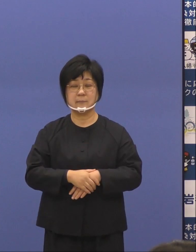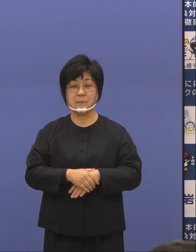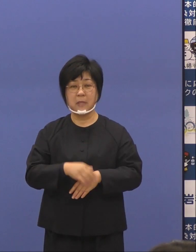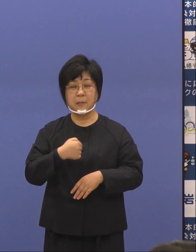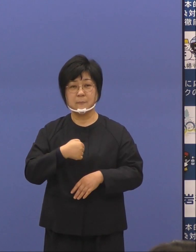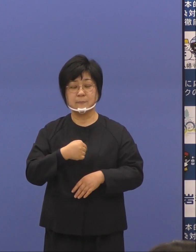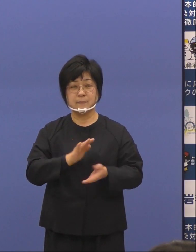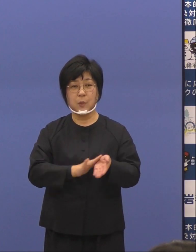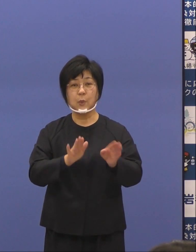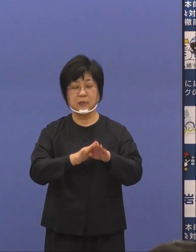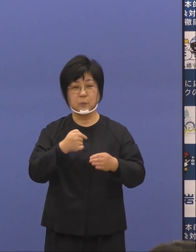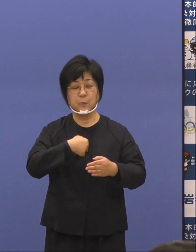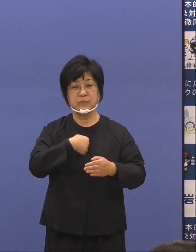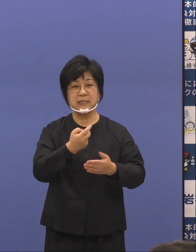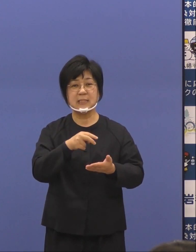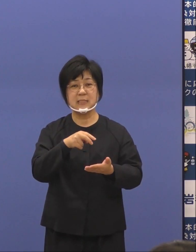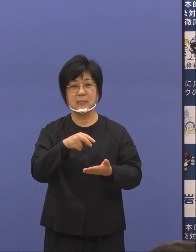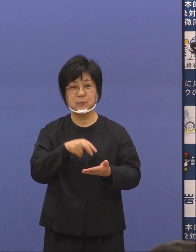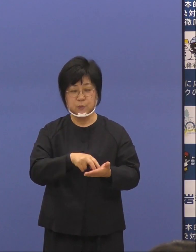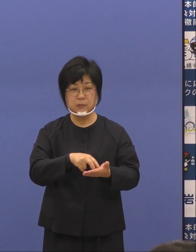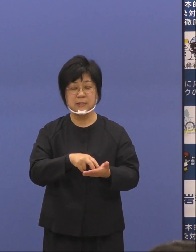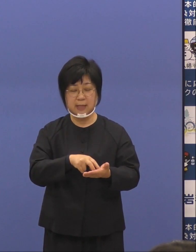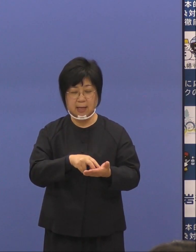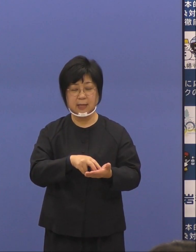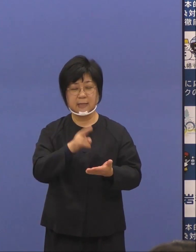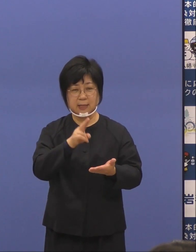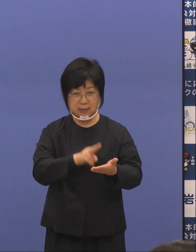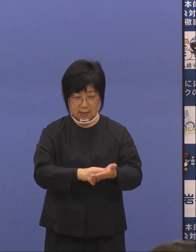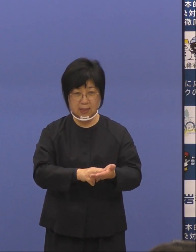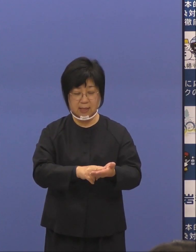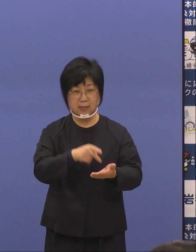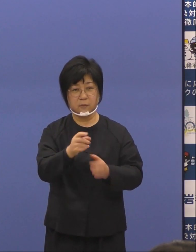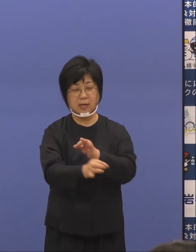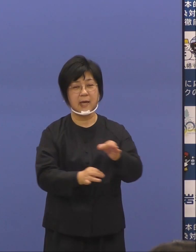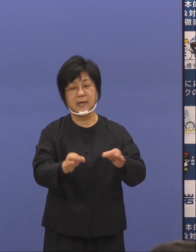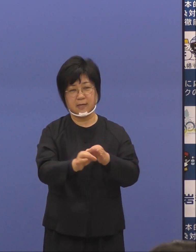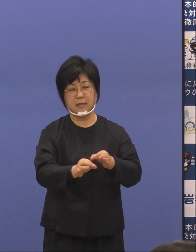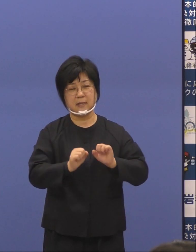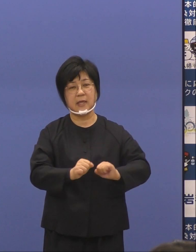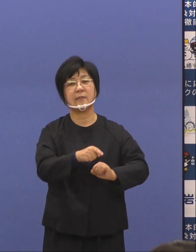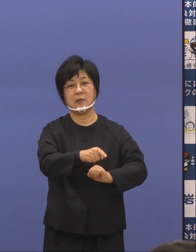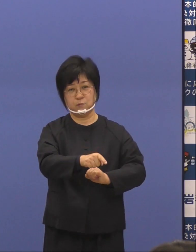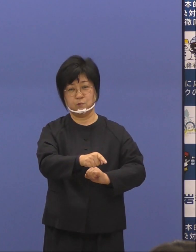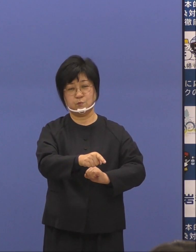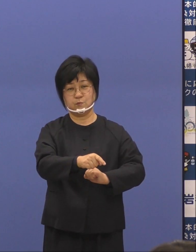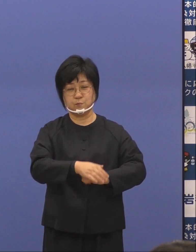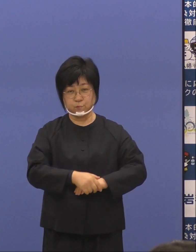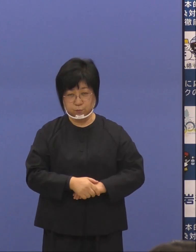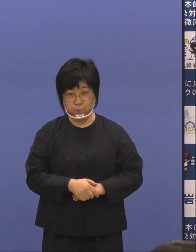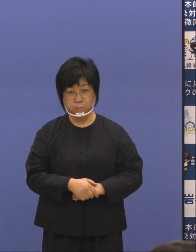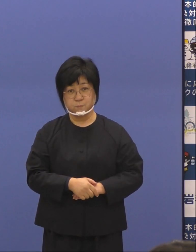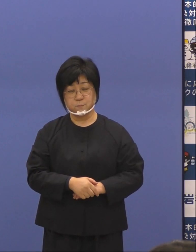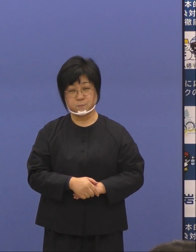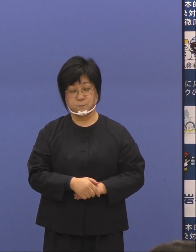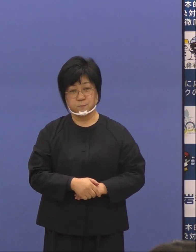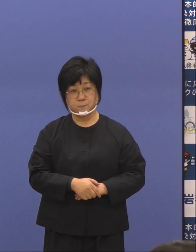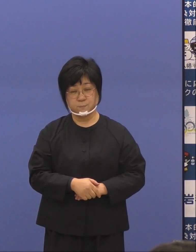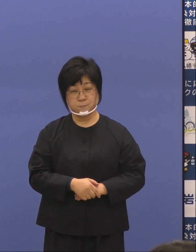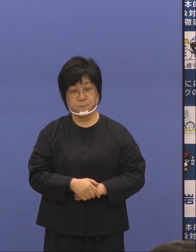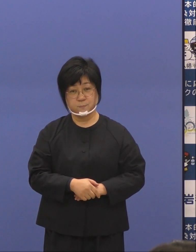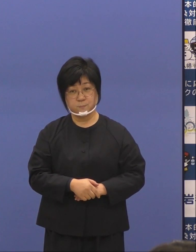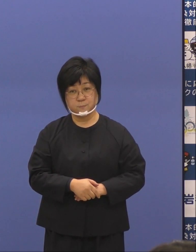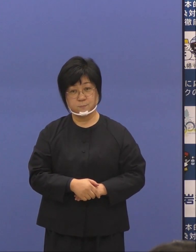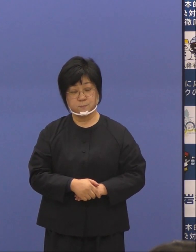立した意思決定の中で病院経営が行われていて、この